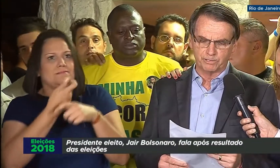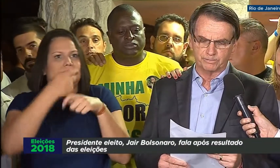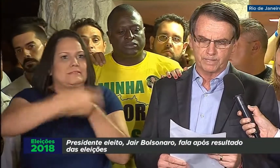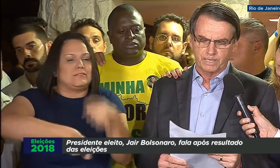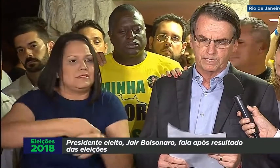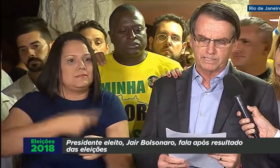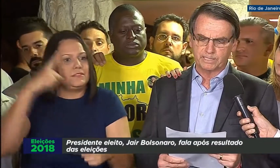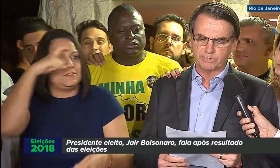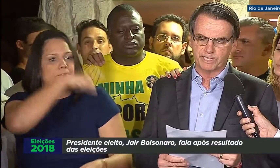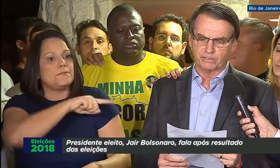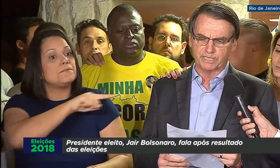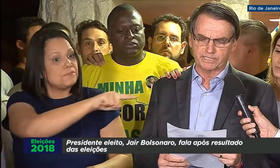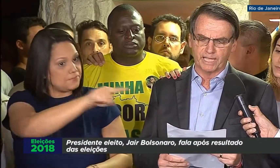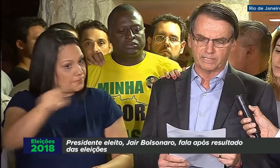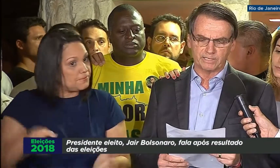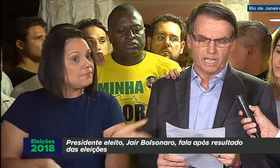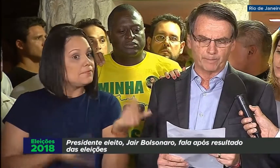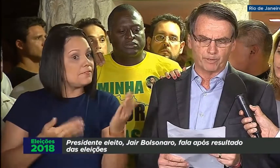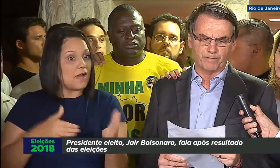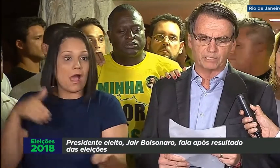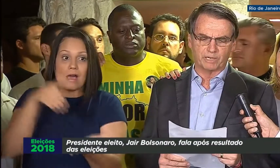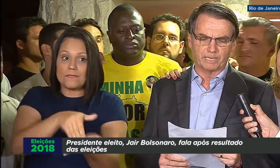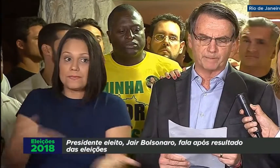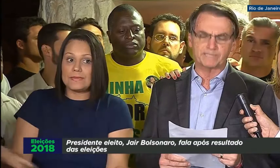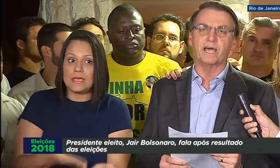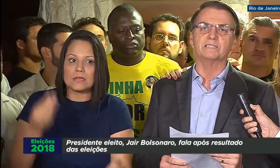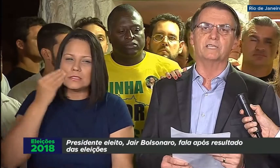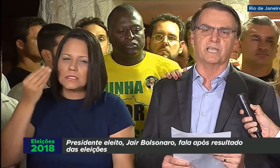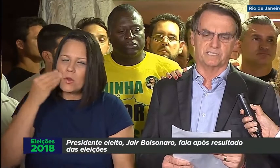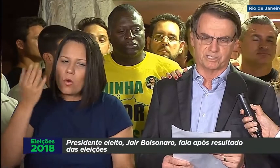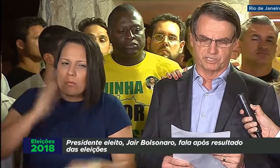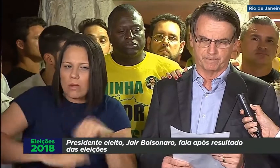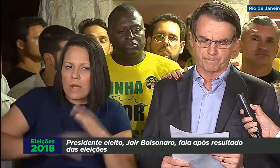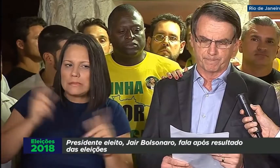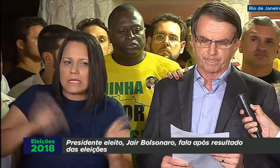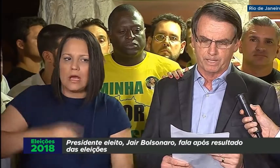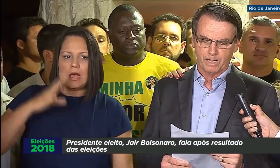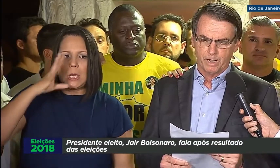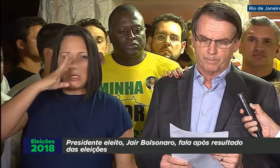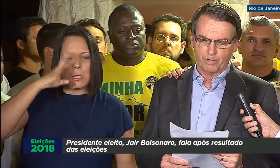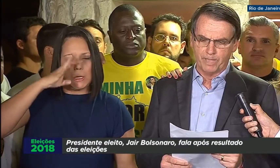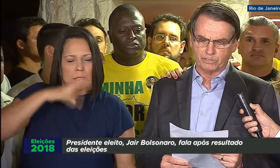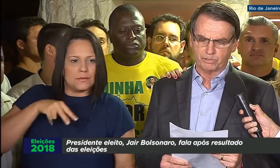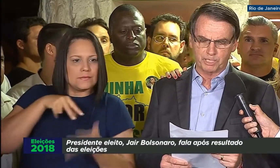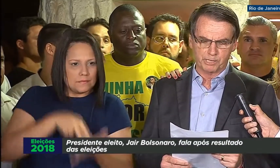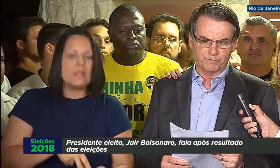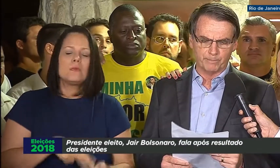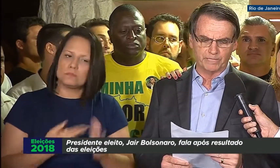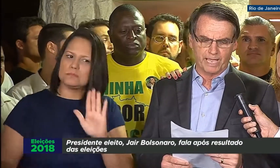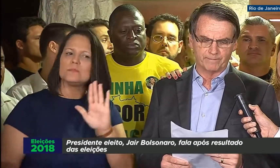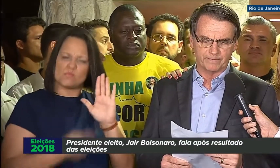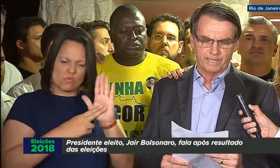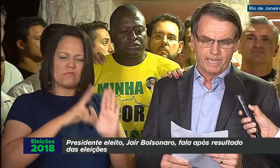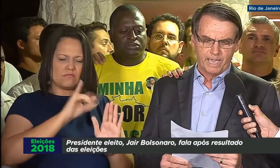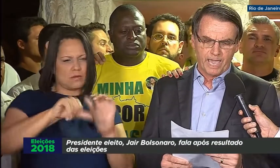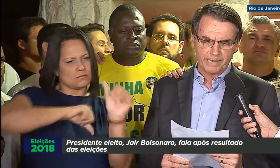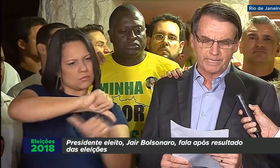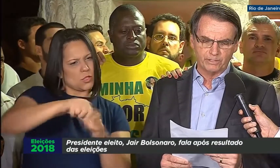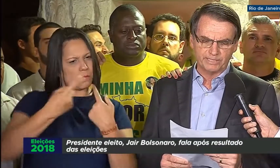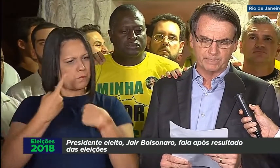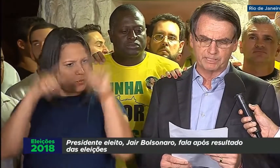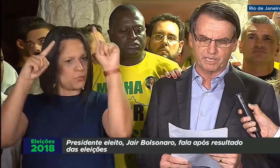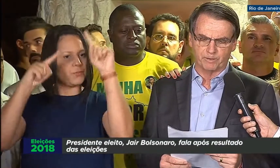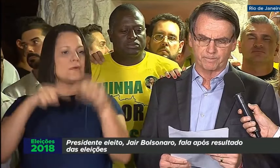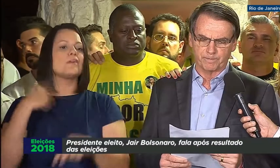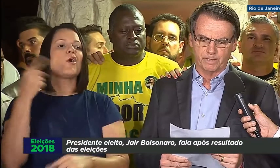Vocês foram e estão sendo testados a provar sua capacidade de resistir. Prometo que isso vai mudar. Essa é